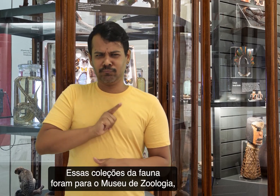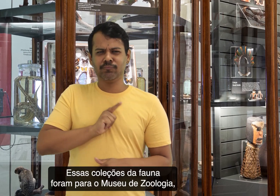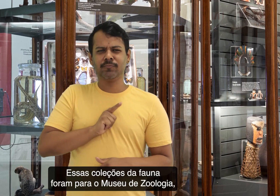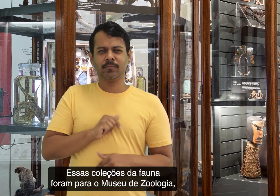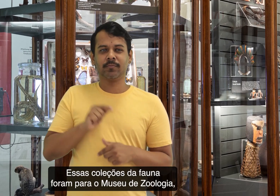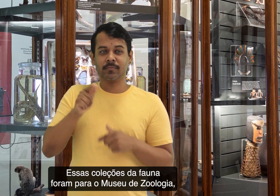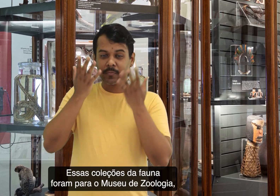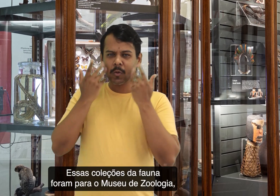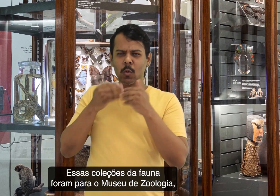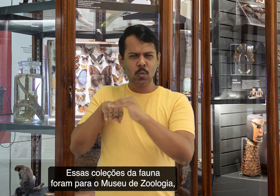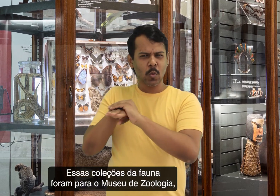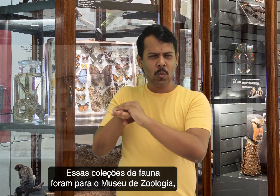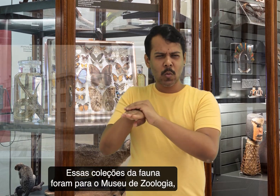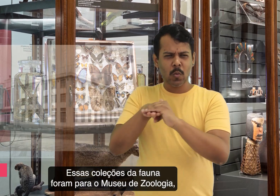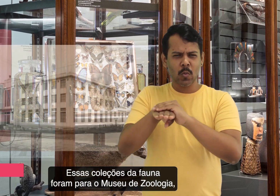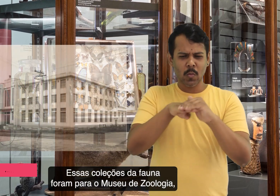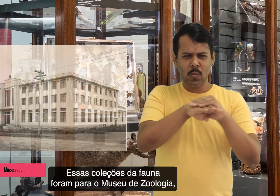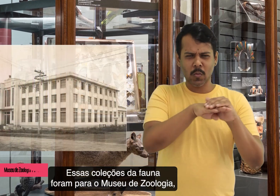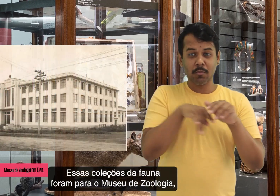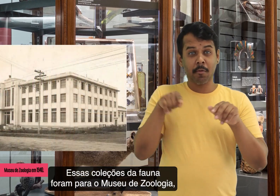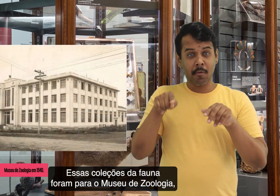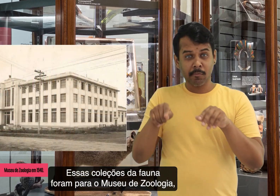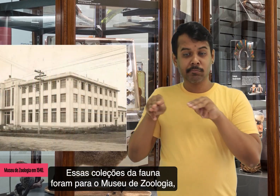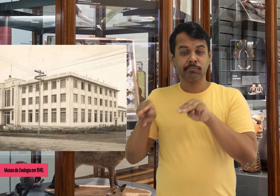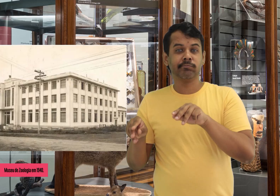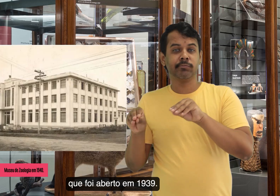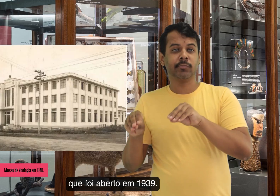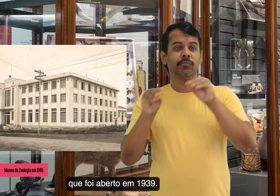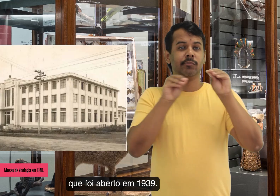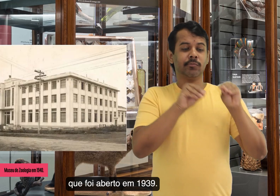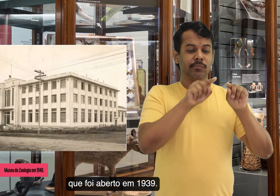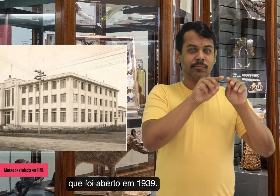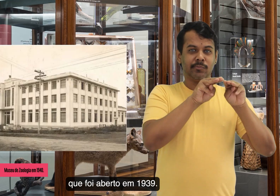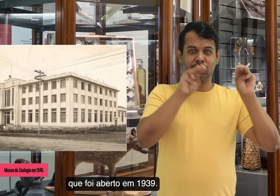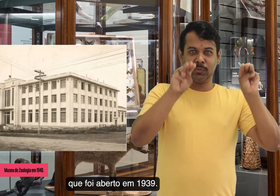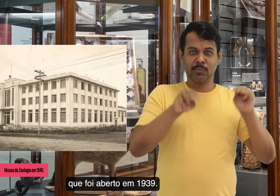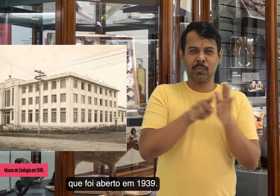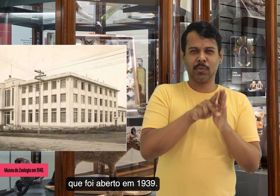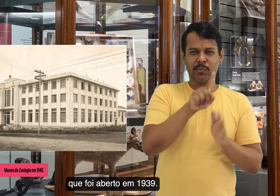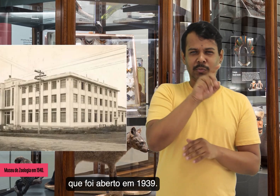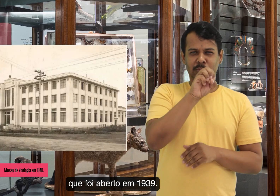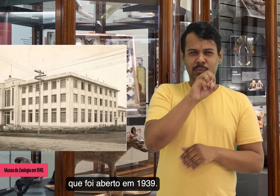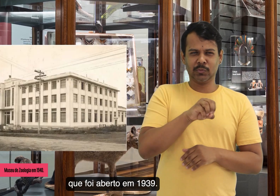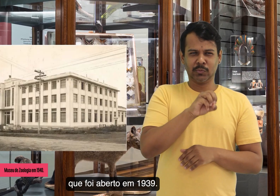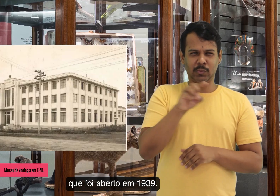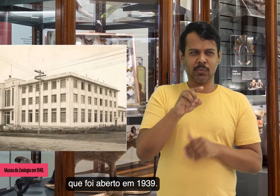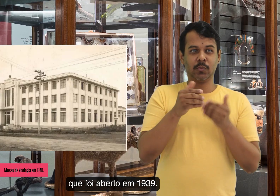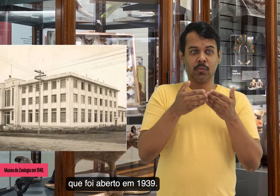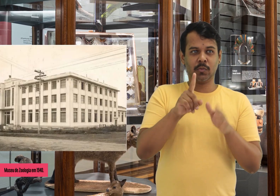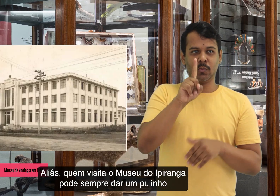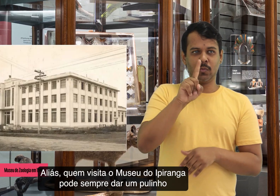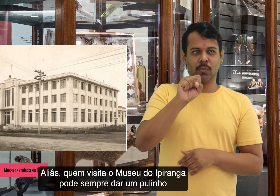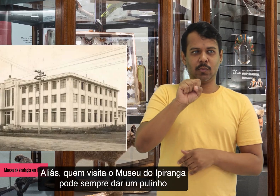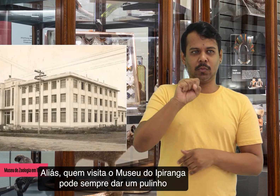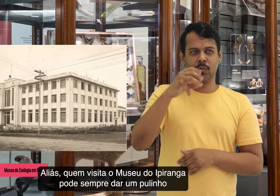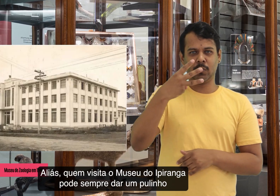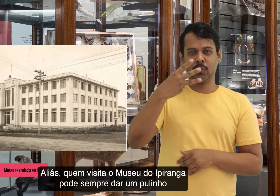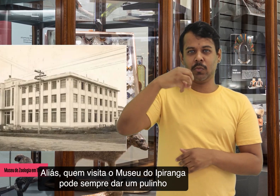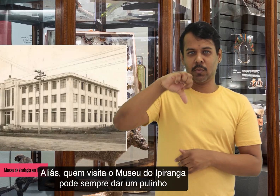Essas coleções da fauna foram para o Museu de Zoologia, que foi aberto em 1939. Aliás, quem visita o